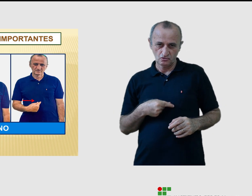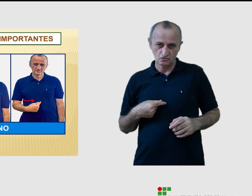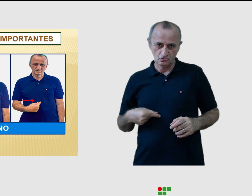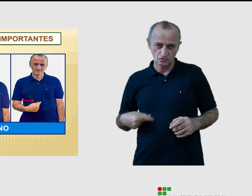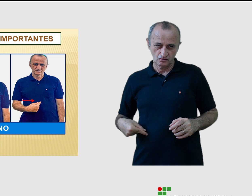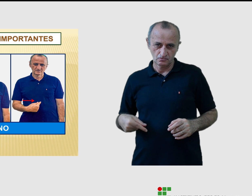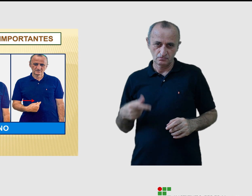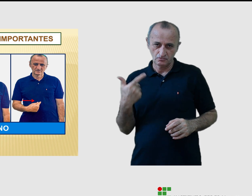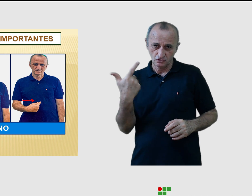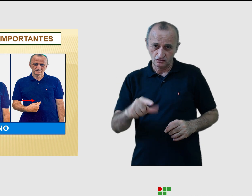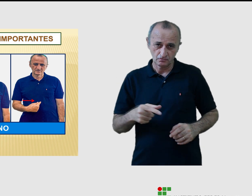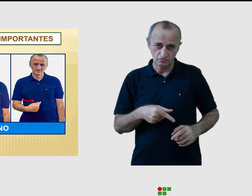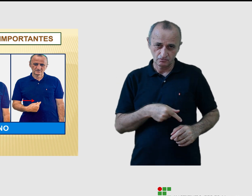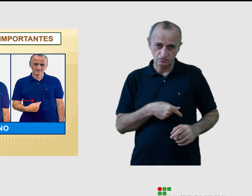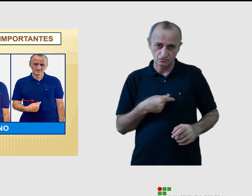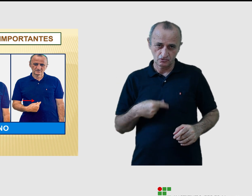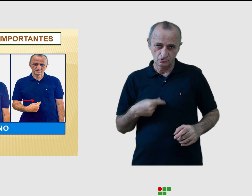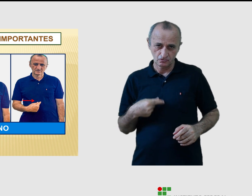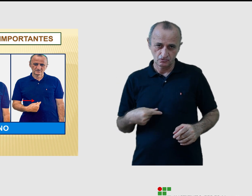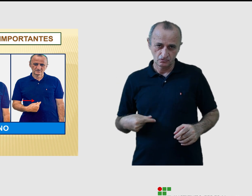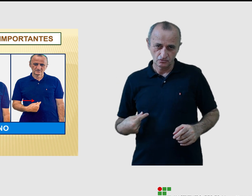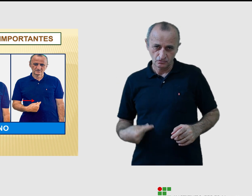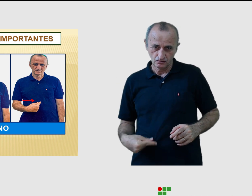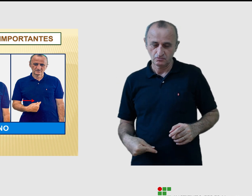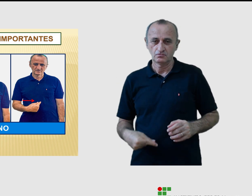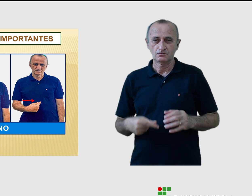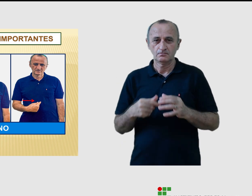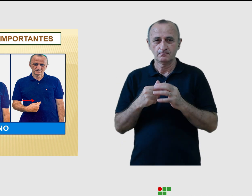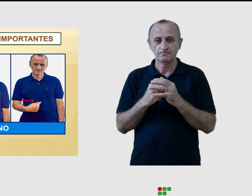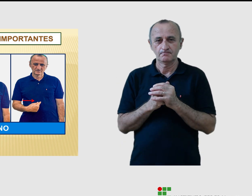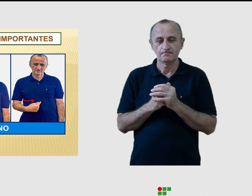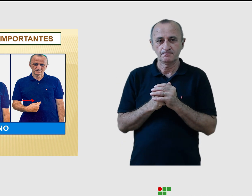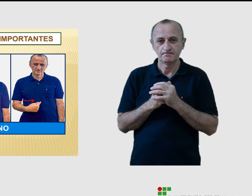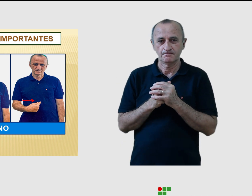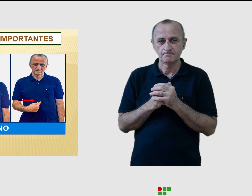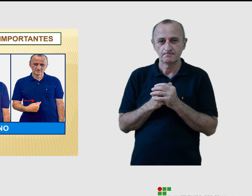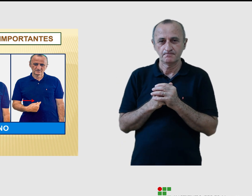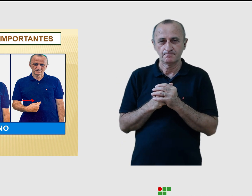Sinal intestino, novamente, intestino.